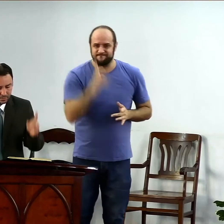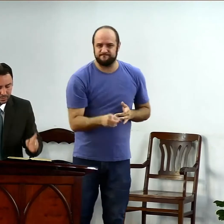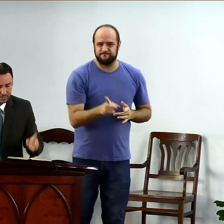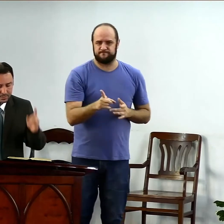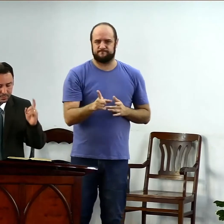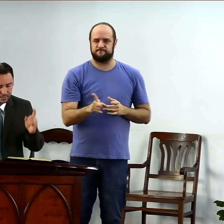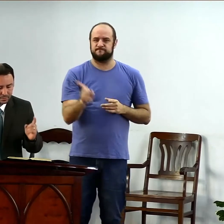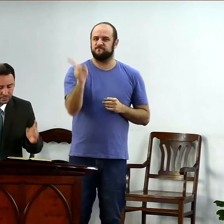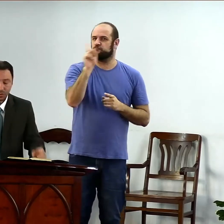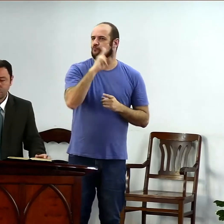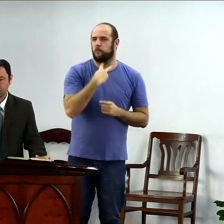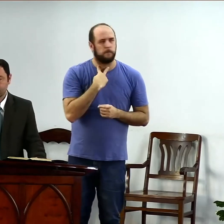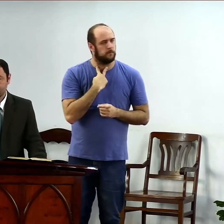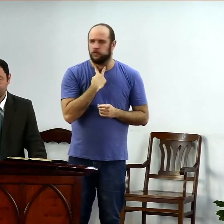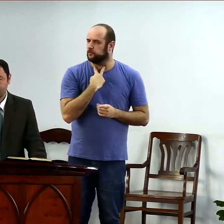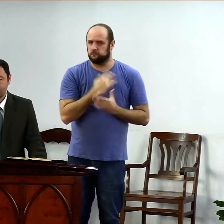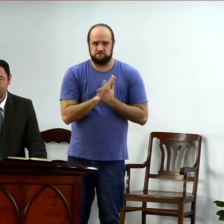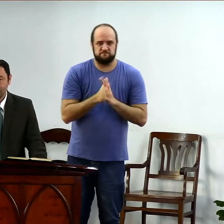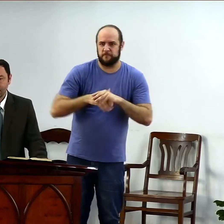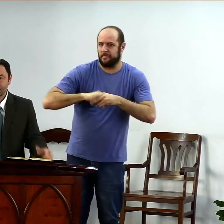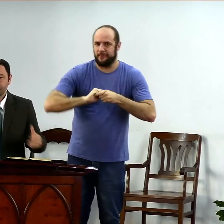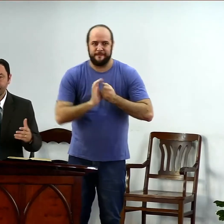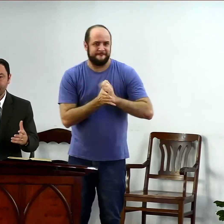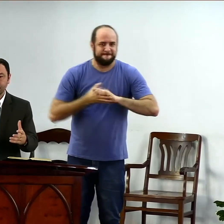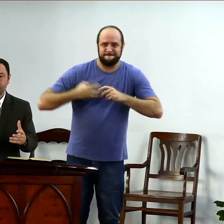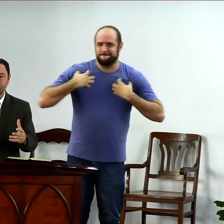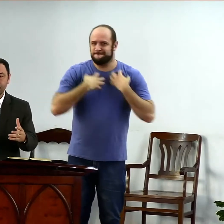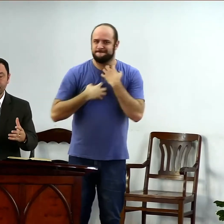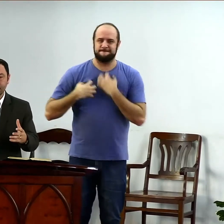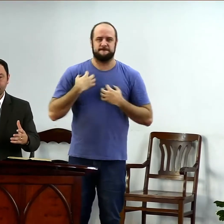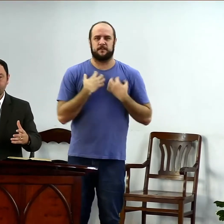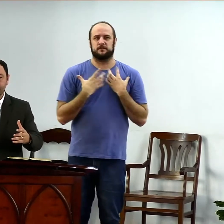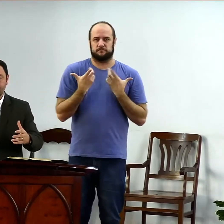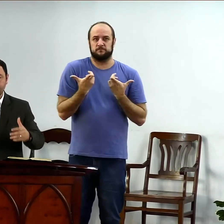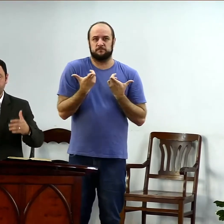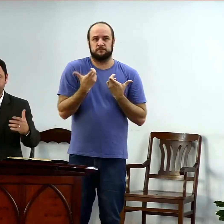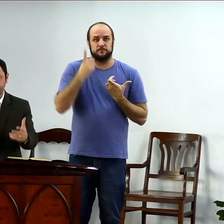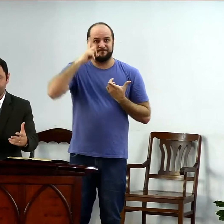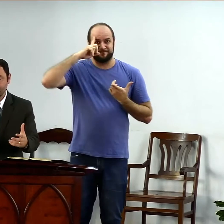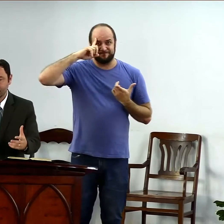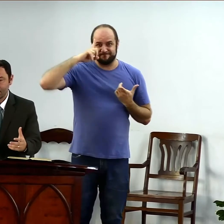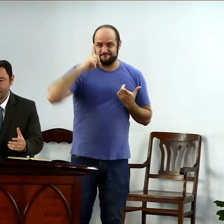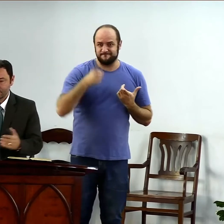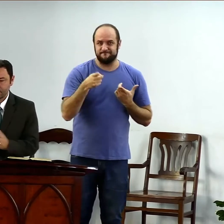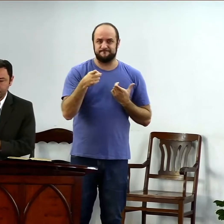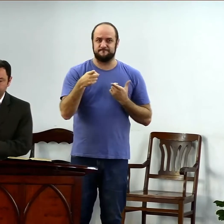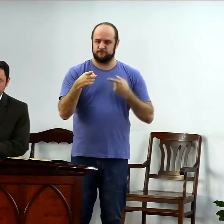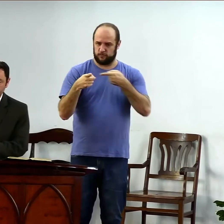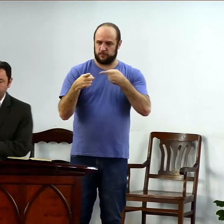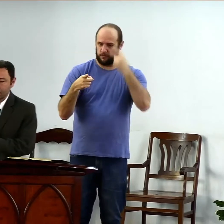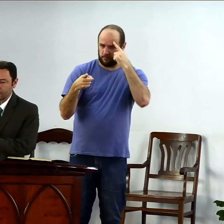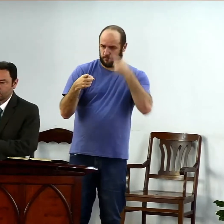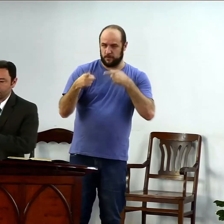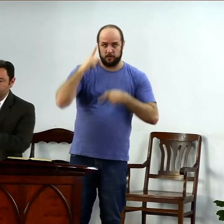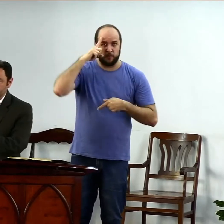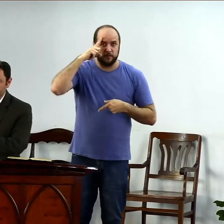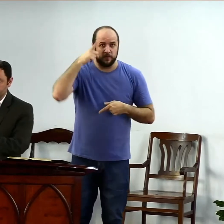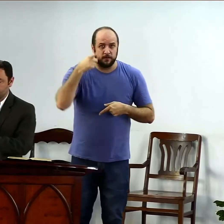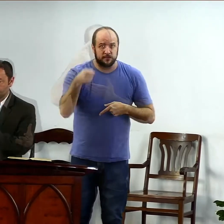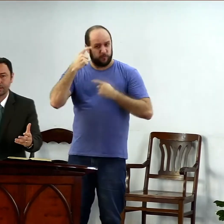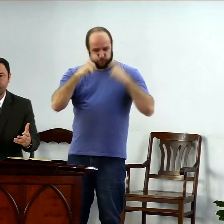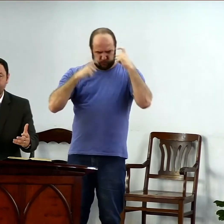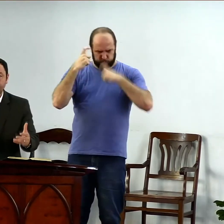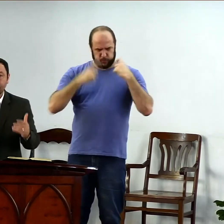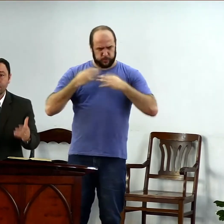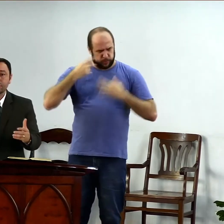não andeis ansiosos. E esse imperativo aqui está no imperativo presente, dizendo para você que toda vez